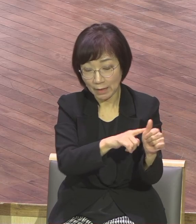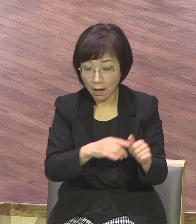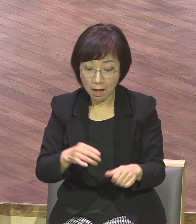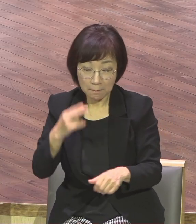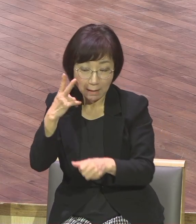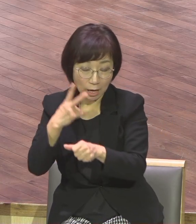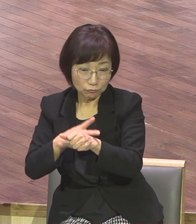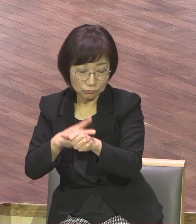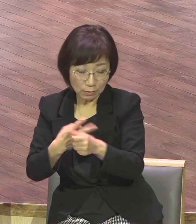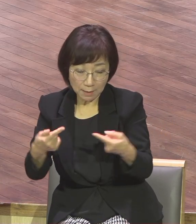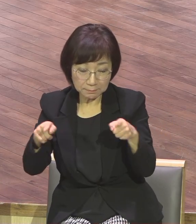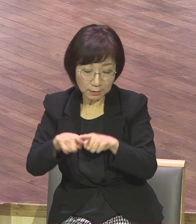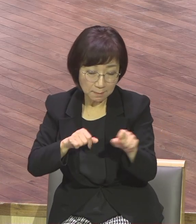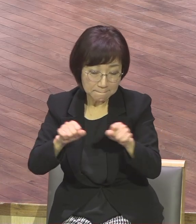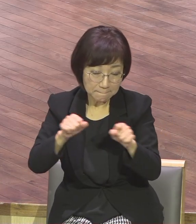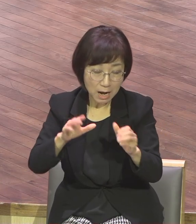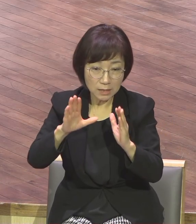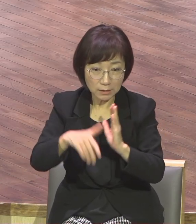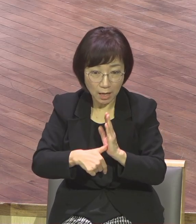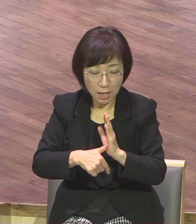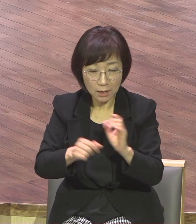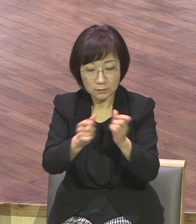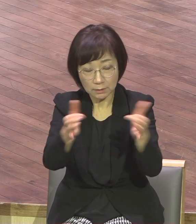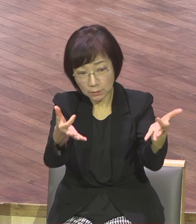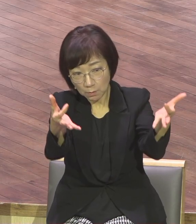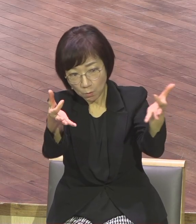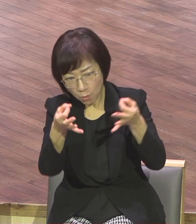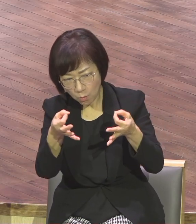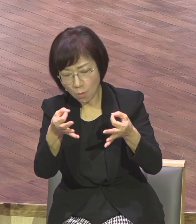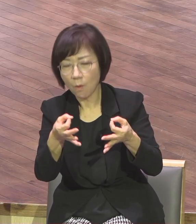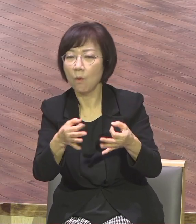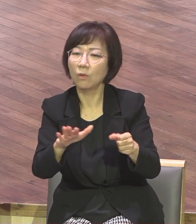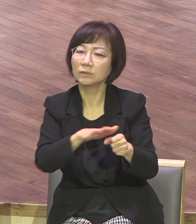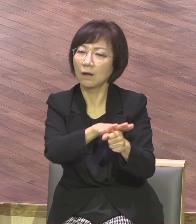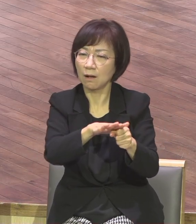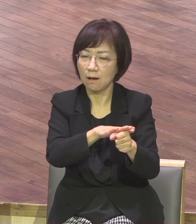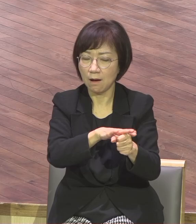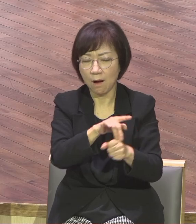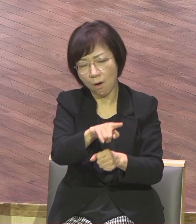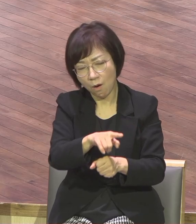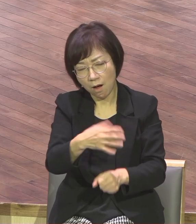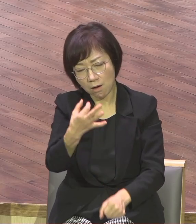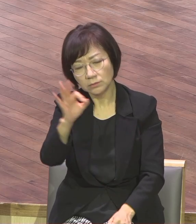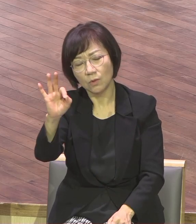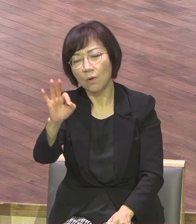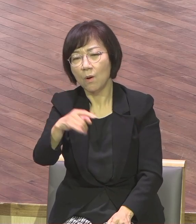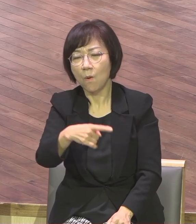주변 사람들 관계 속에서 다